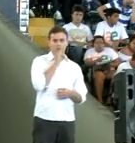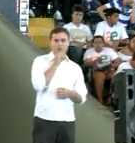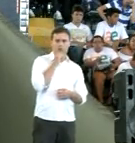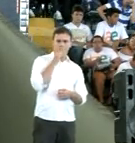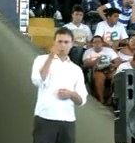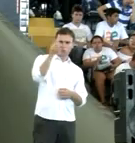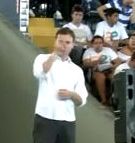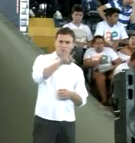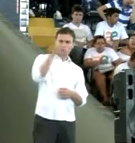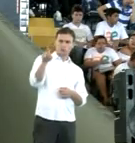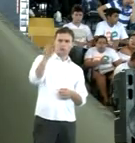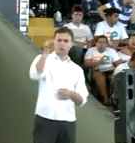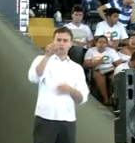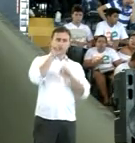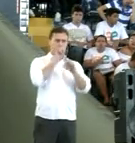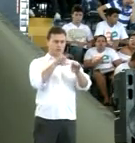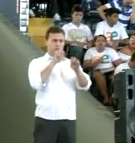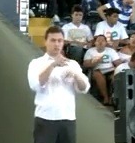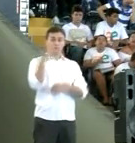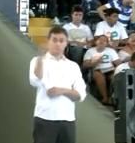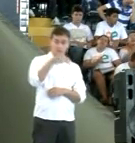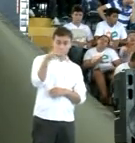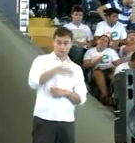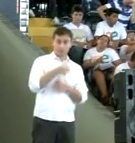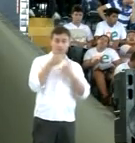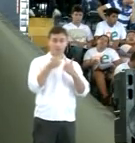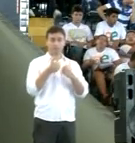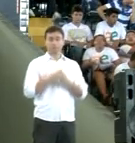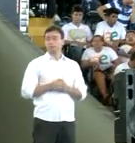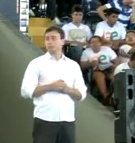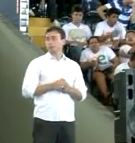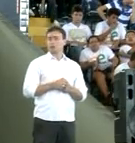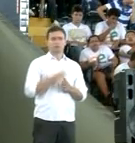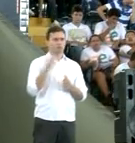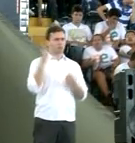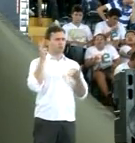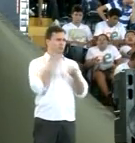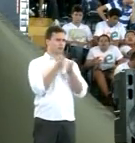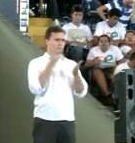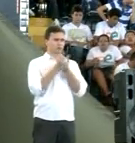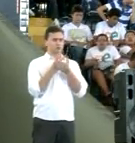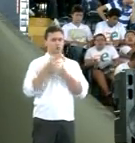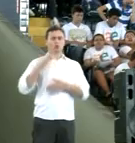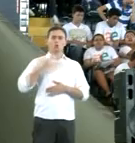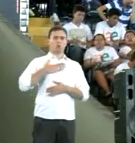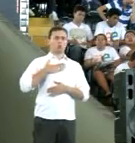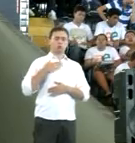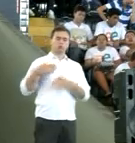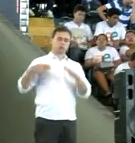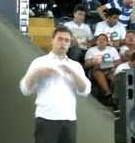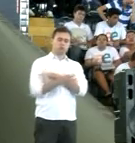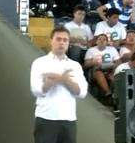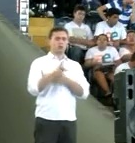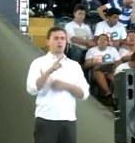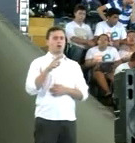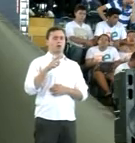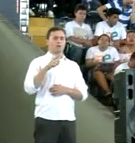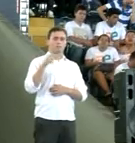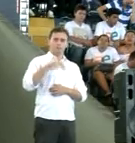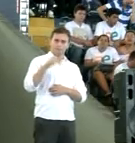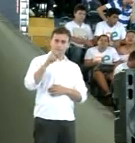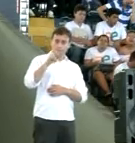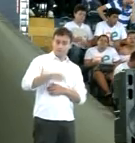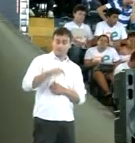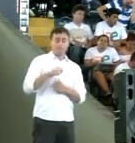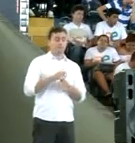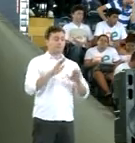é professor de matemática, porque o senhor sempre gostou de matemática. Não, pessoal, quando eu vejo aproximadamente 4.000 alunos